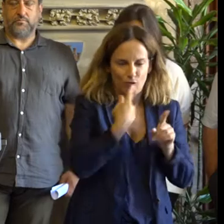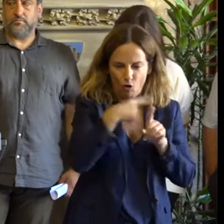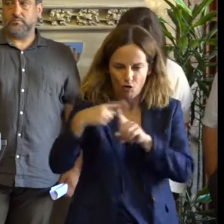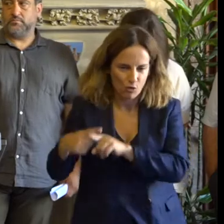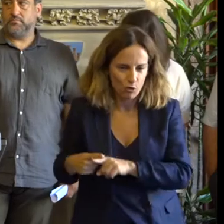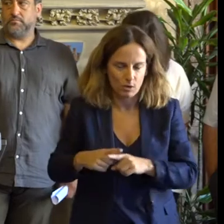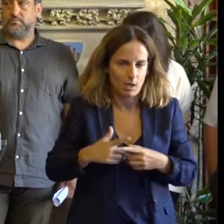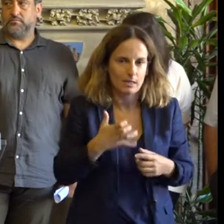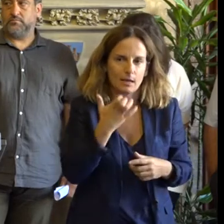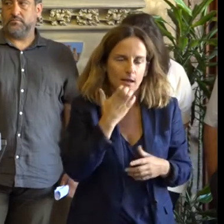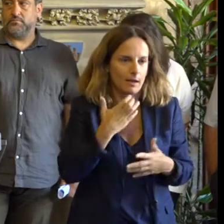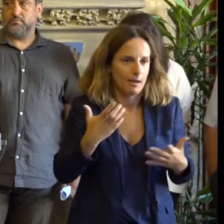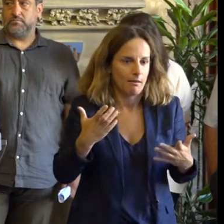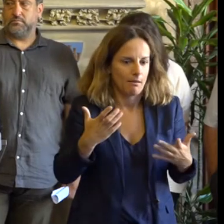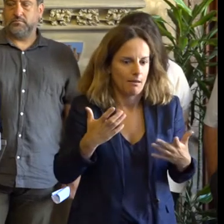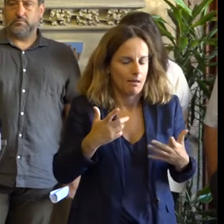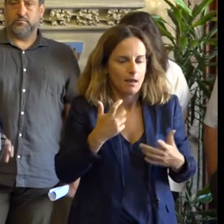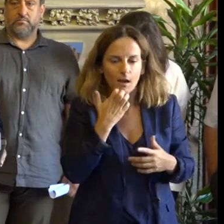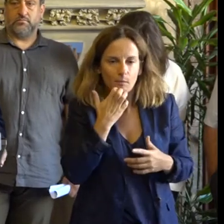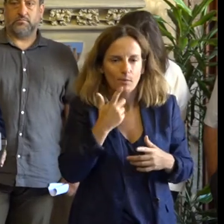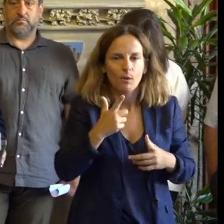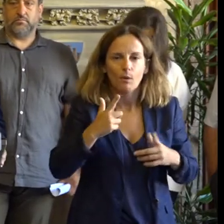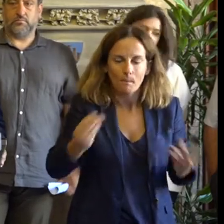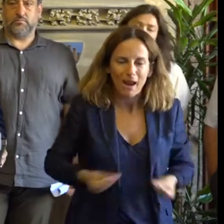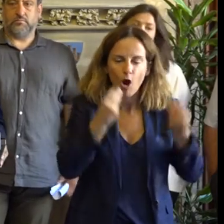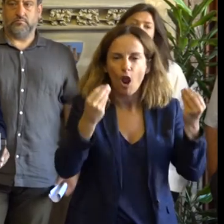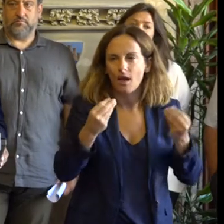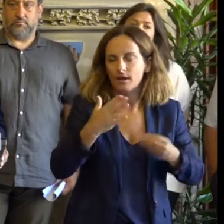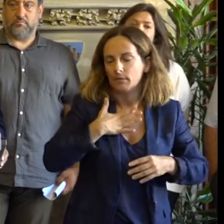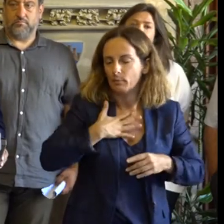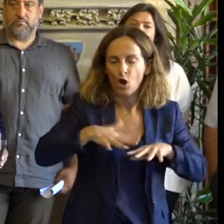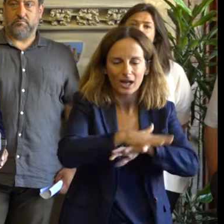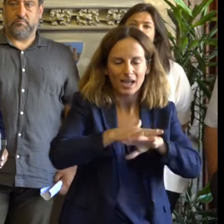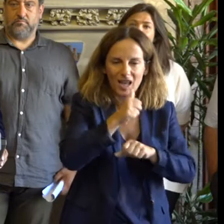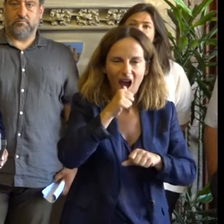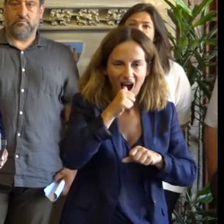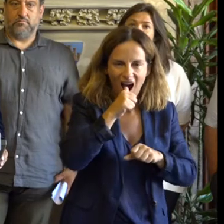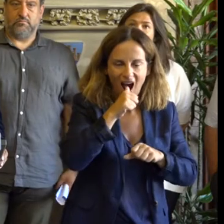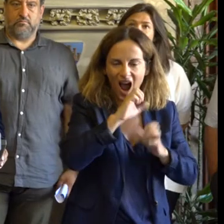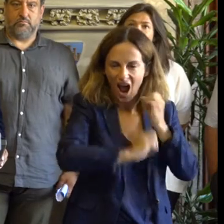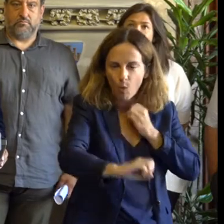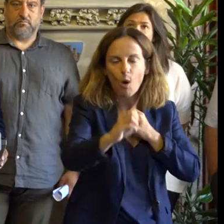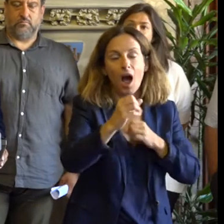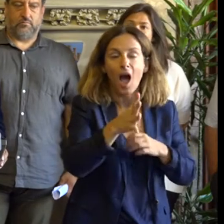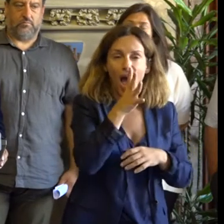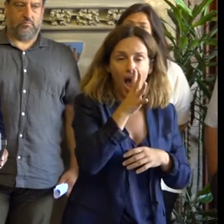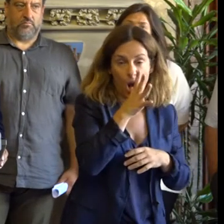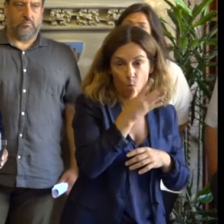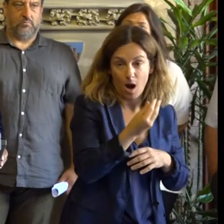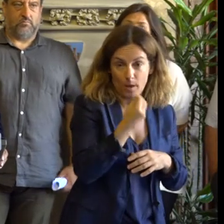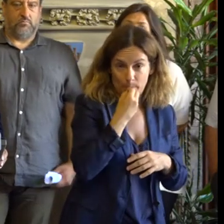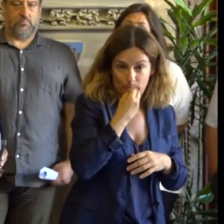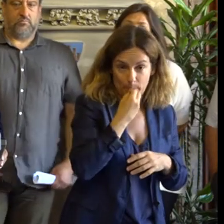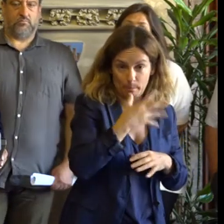comportin una millora dins les xarxes de clavegram, dins les xarxes d'aigua potable, a dins